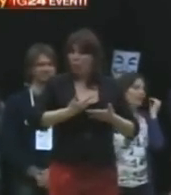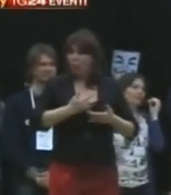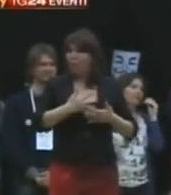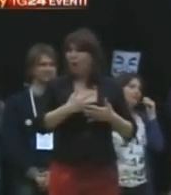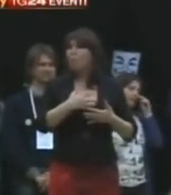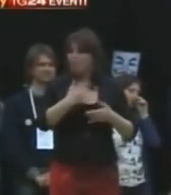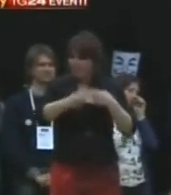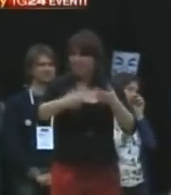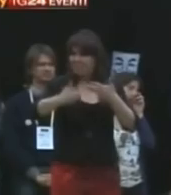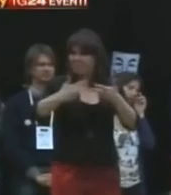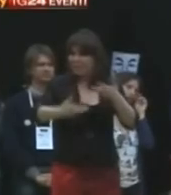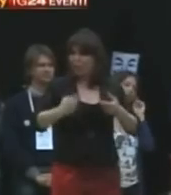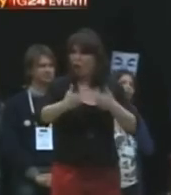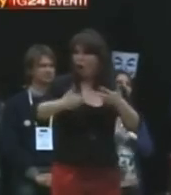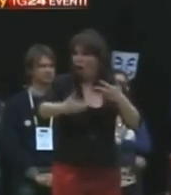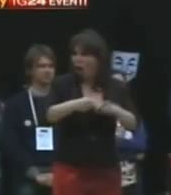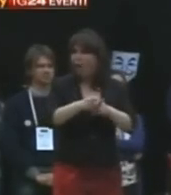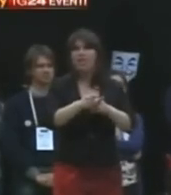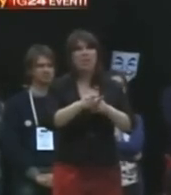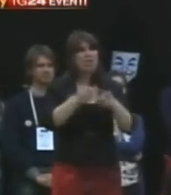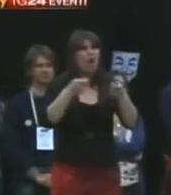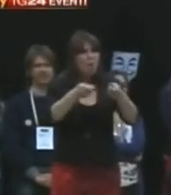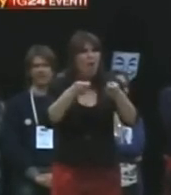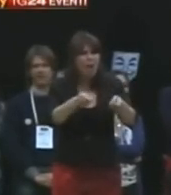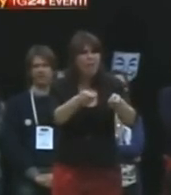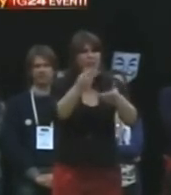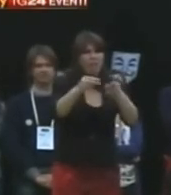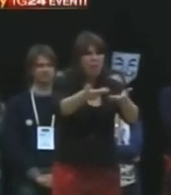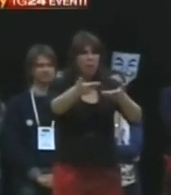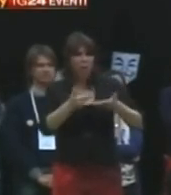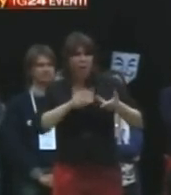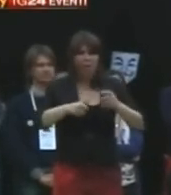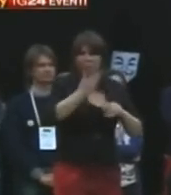mi faccio prendere come se io volessi convincervi a votare il movimento. Guardate,